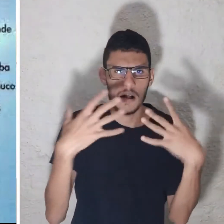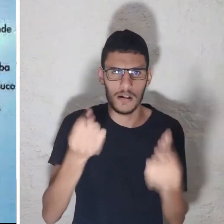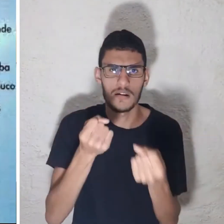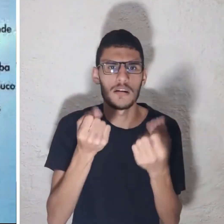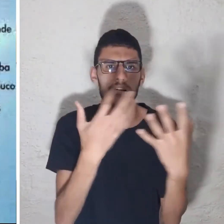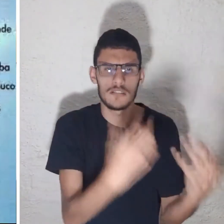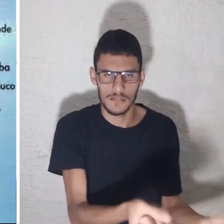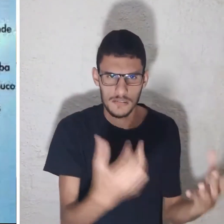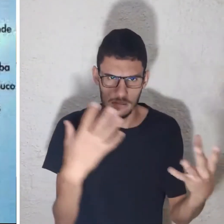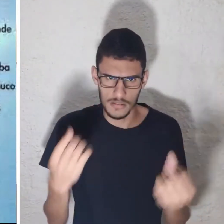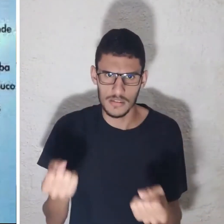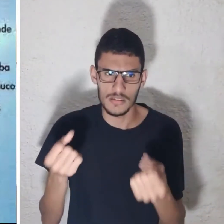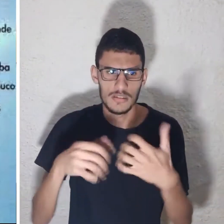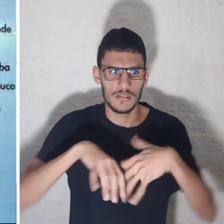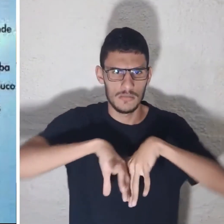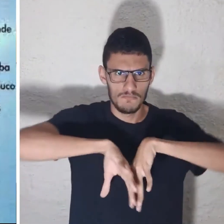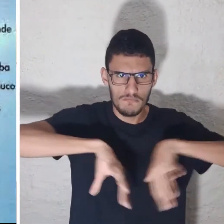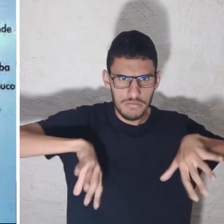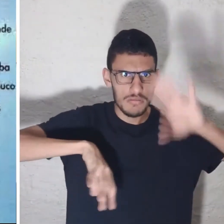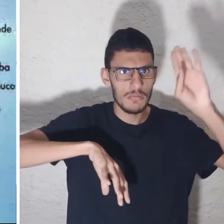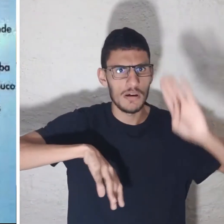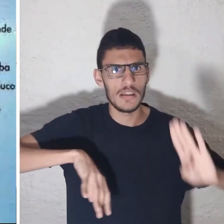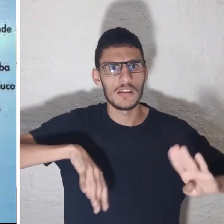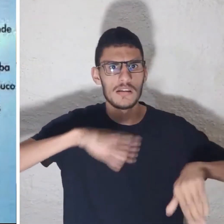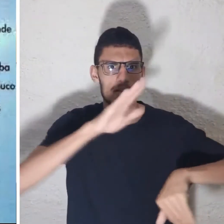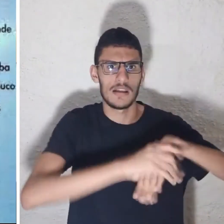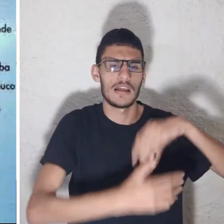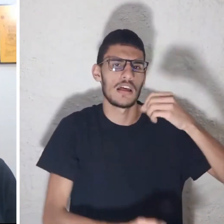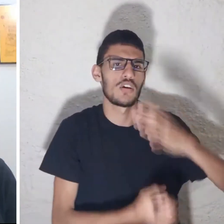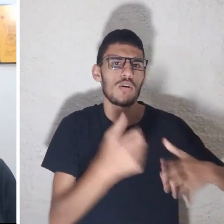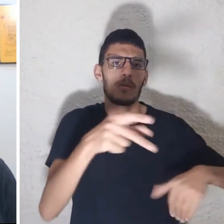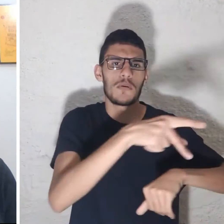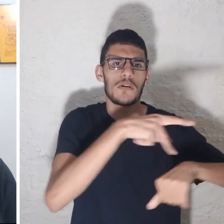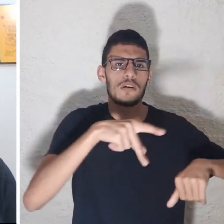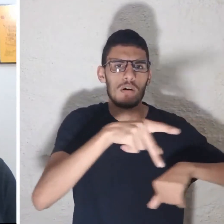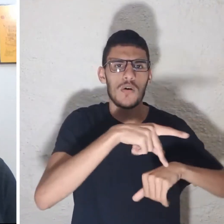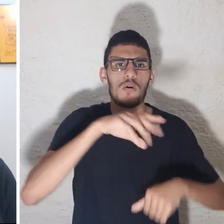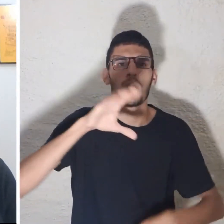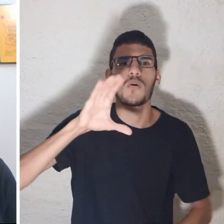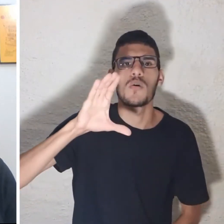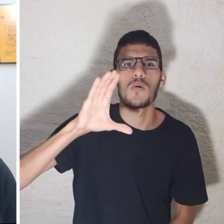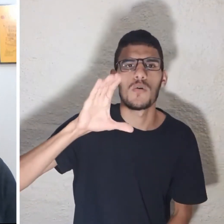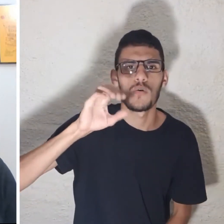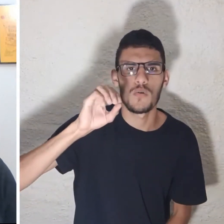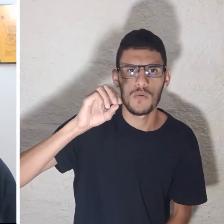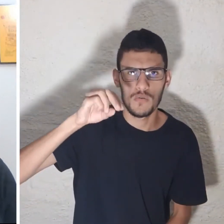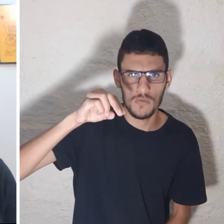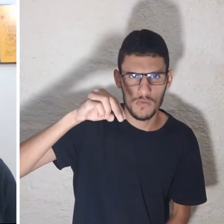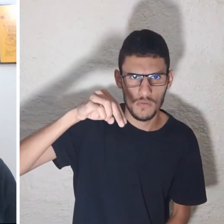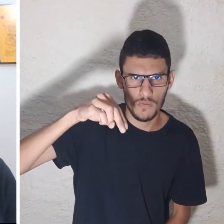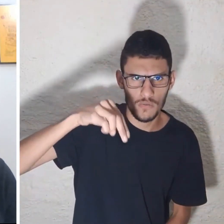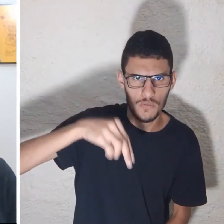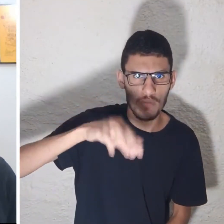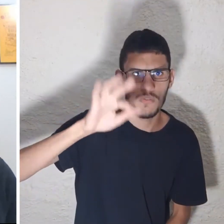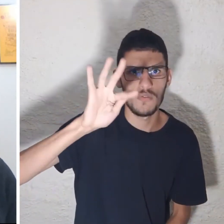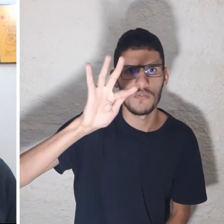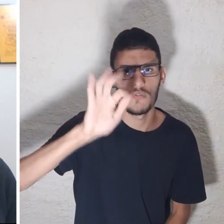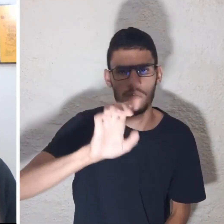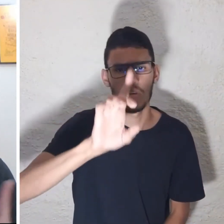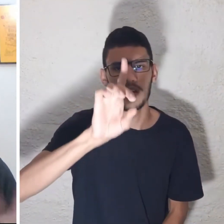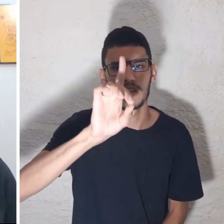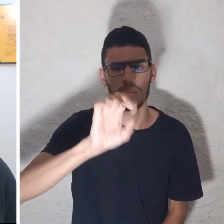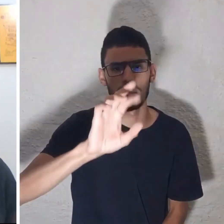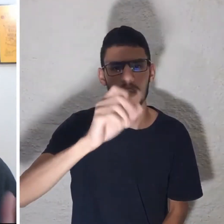aderiram, né, e chegaram inclusive a se separar do Brasil, formando um país à parte chamado Confederação do Equador. Né?